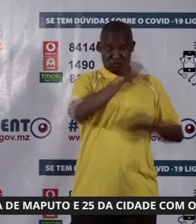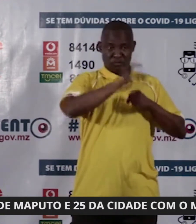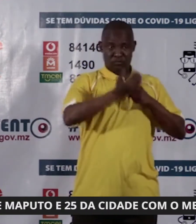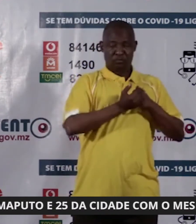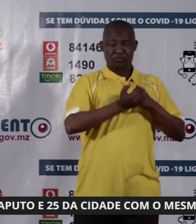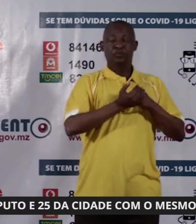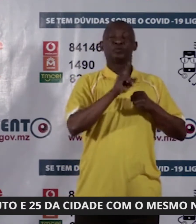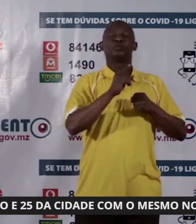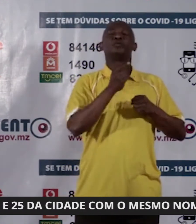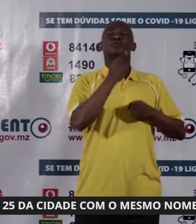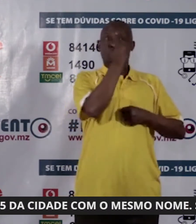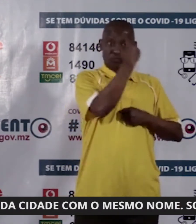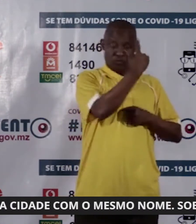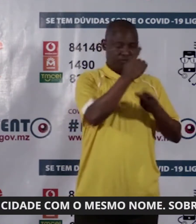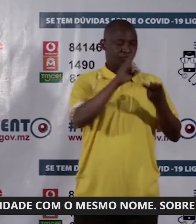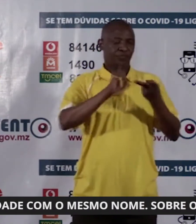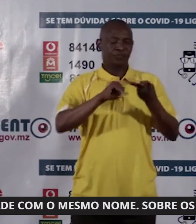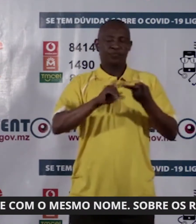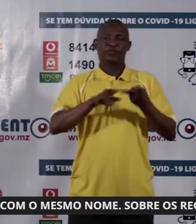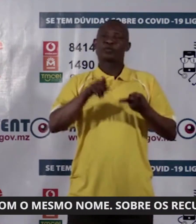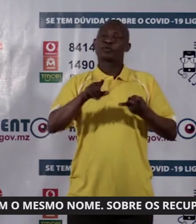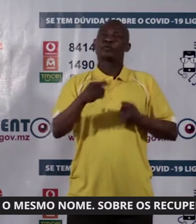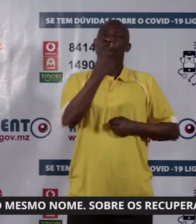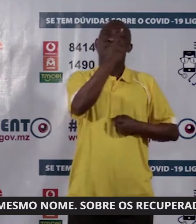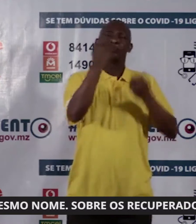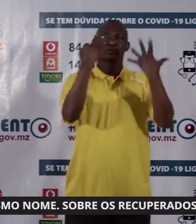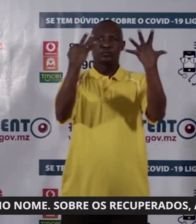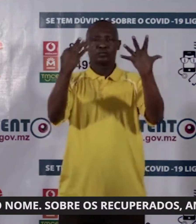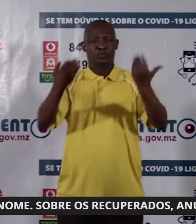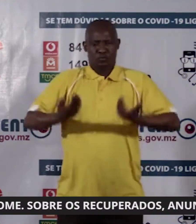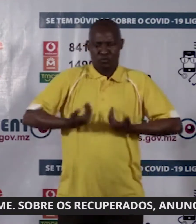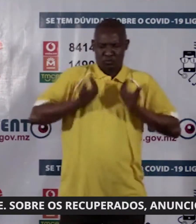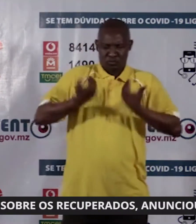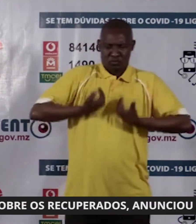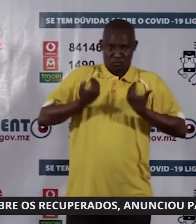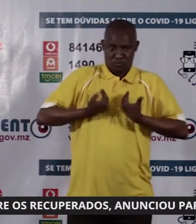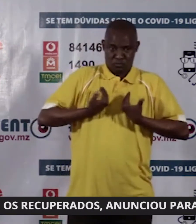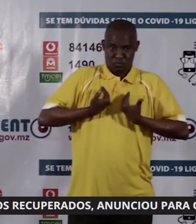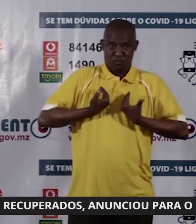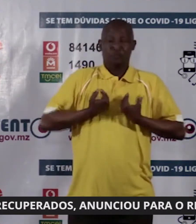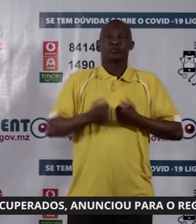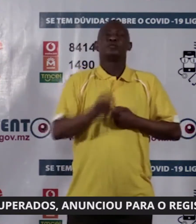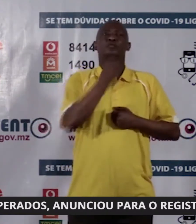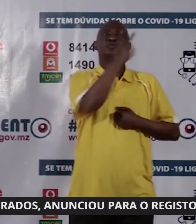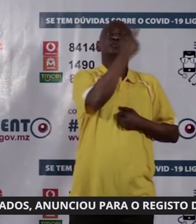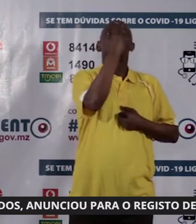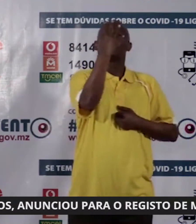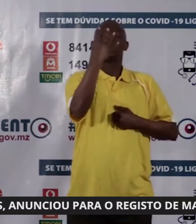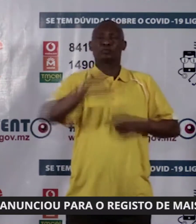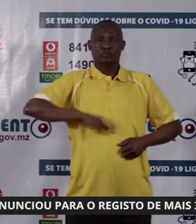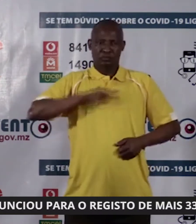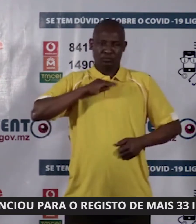são adolescentes e jovens na faixa de 15 a 24 anos, 21 são jovens na faixa etária de